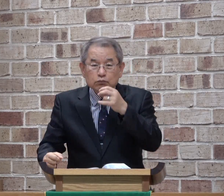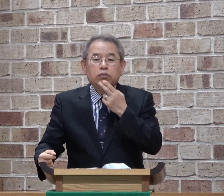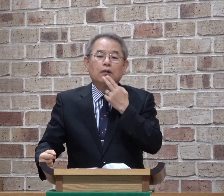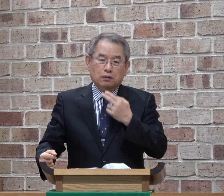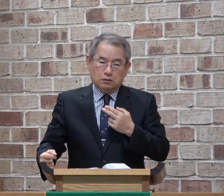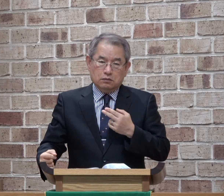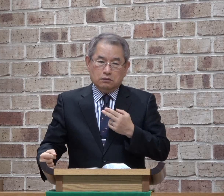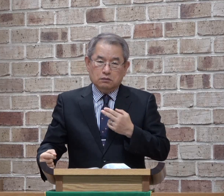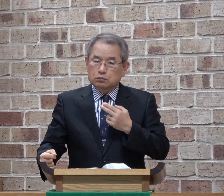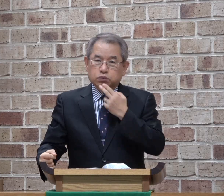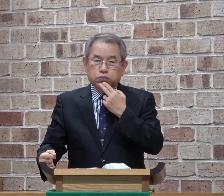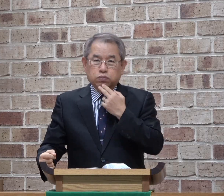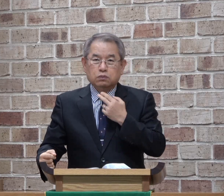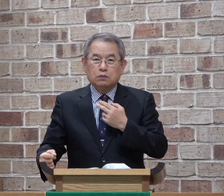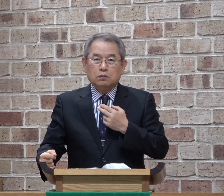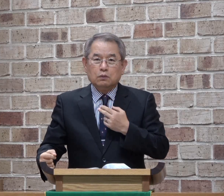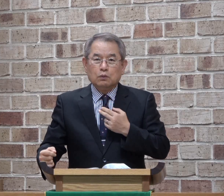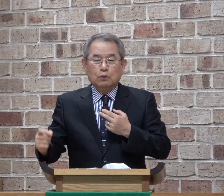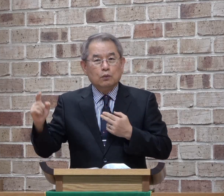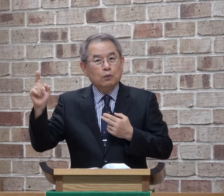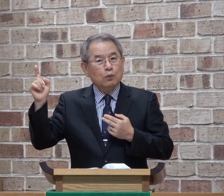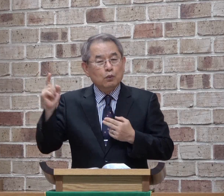우리나라 지폐는 저런 문구가 없습니다.